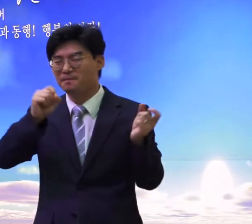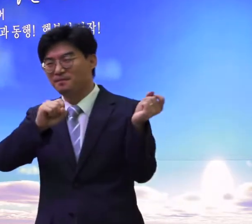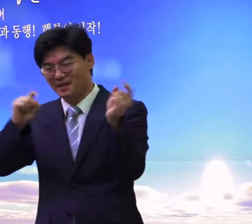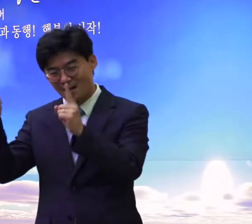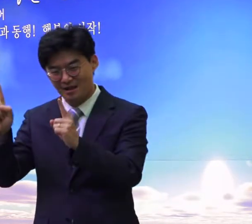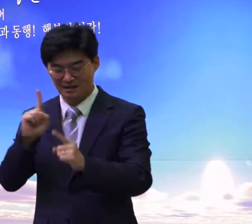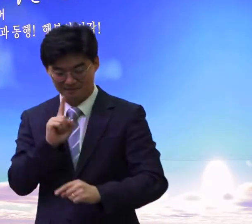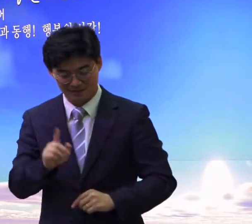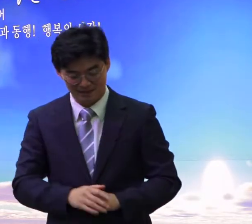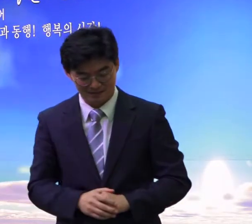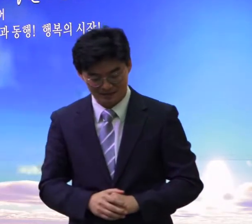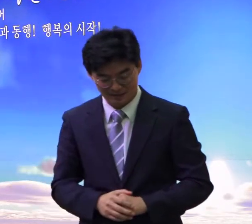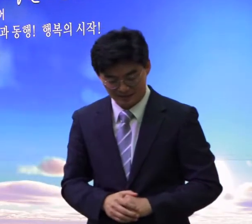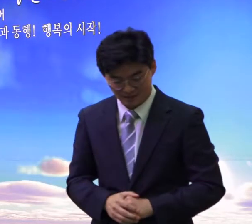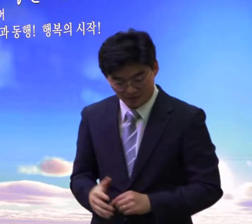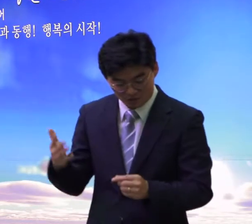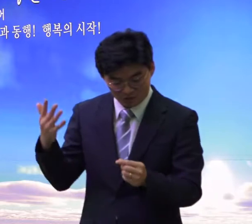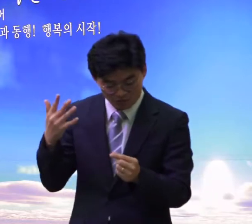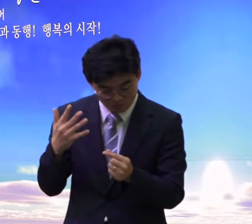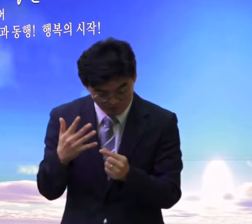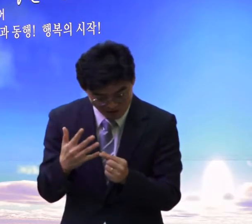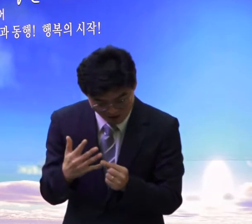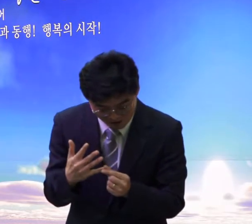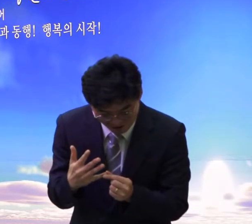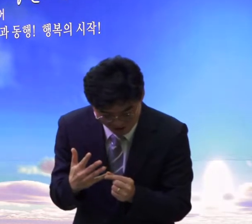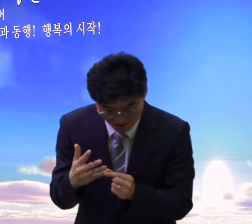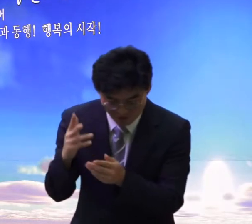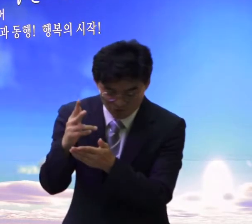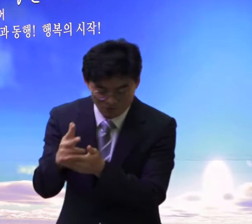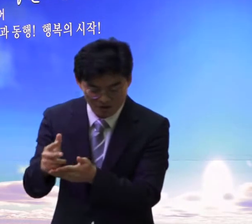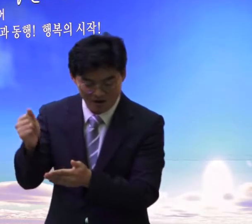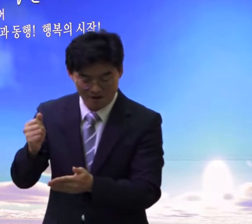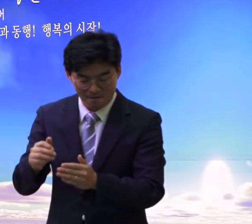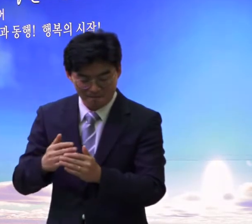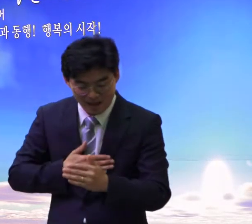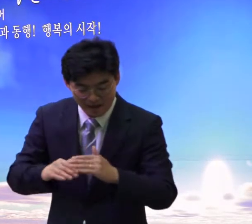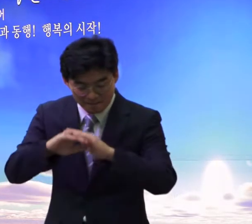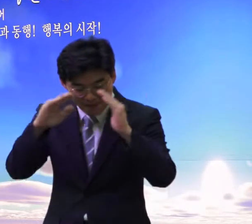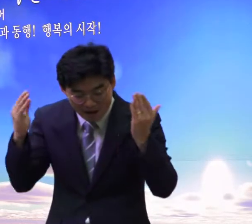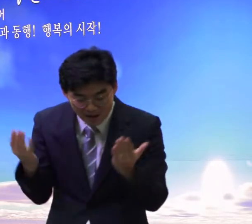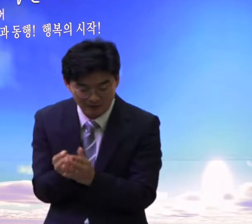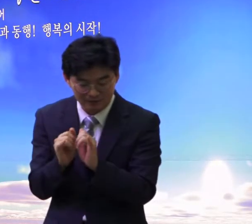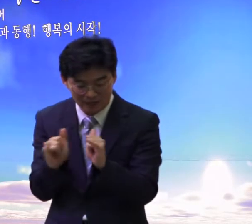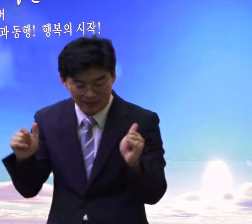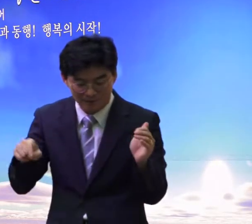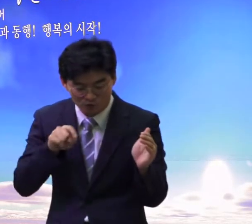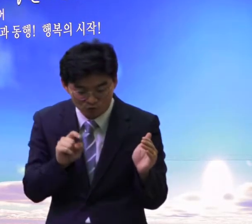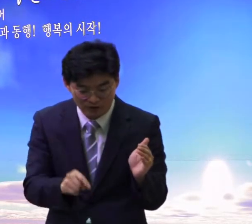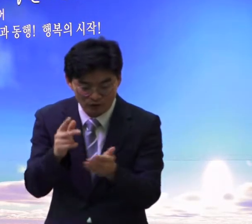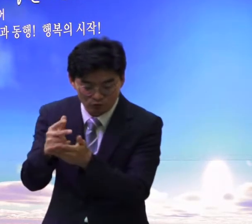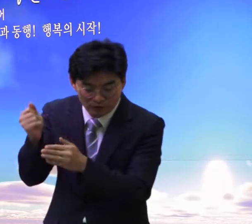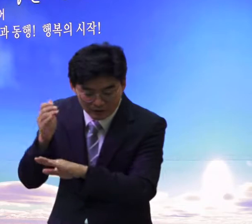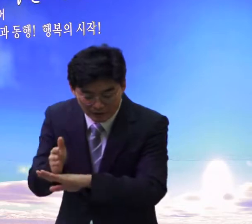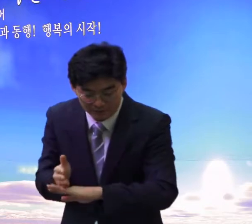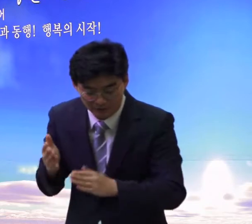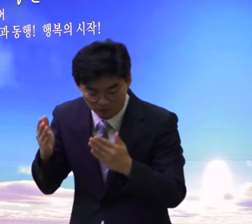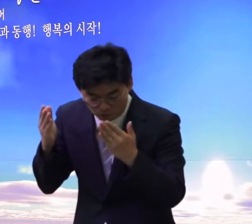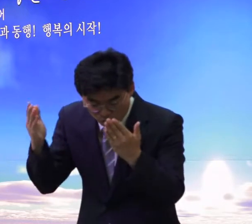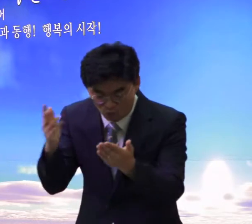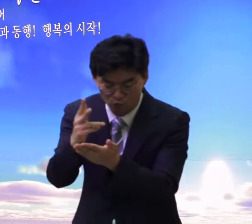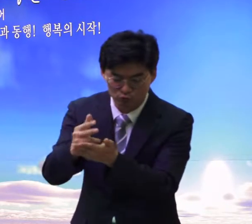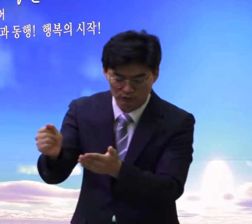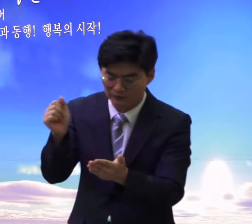보십시오. 다윗이 이야기합니다. 주여, 내가 만민 중에서 주께 감사하며 문 나라 중에서 주를